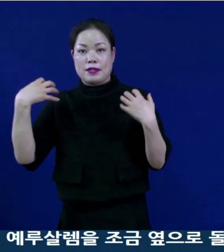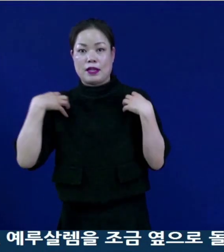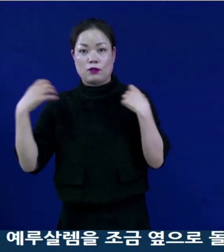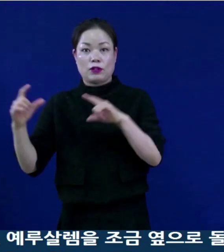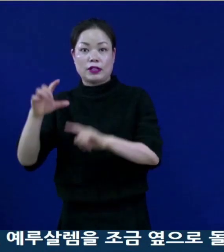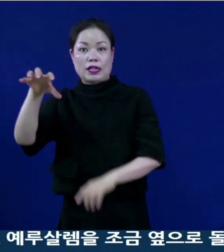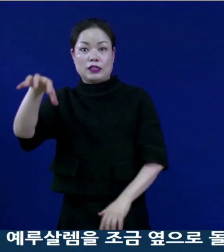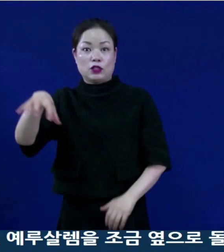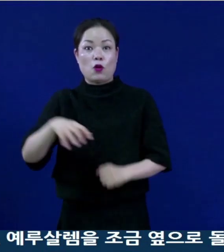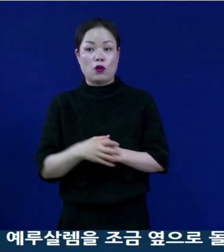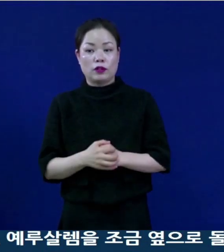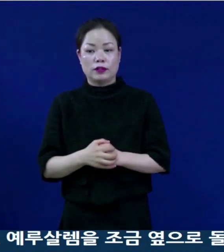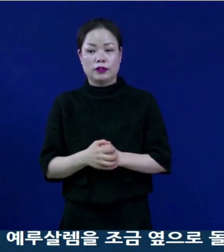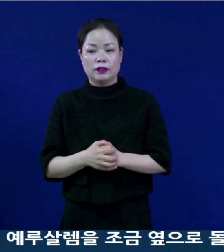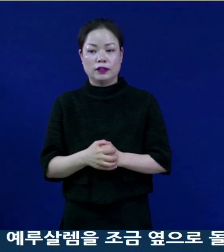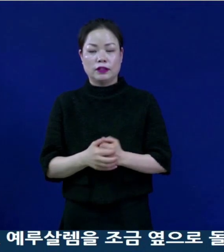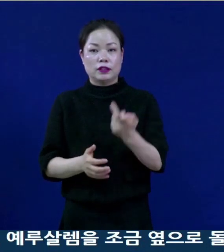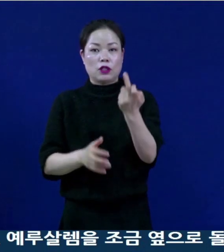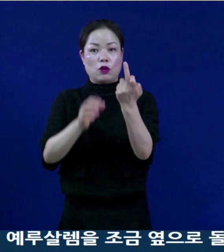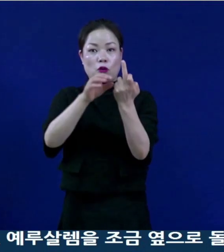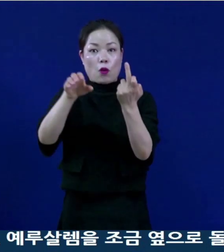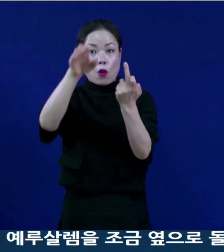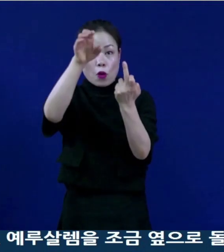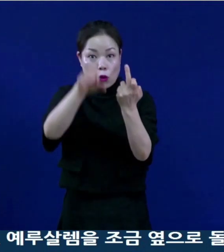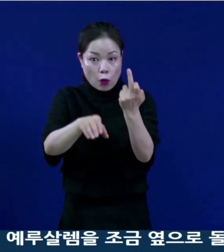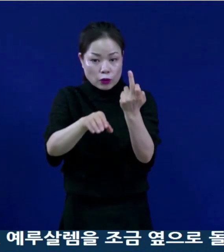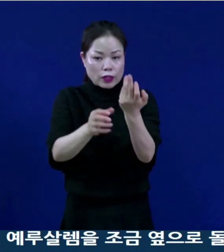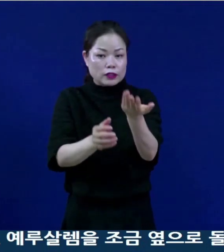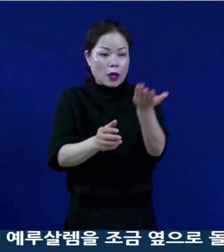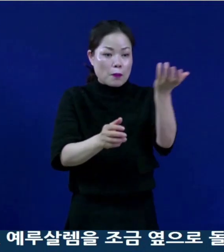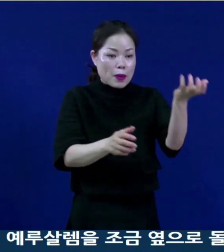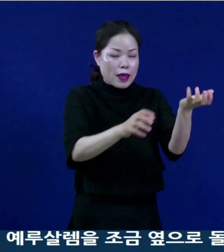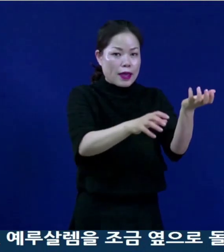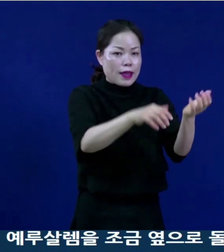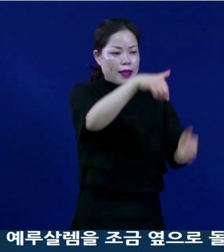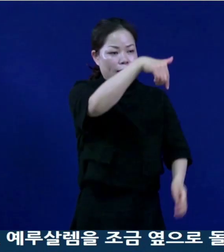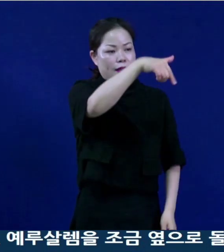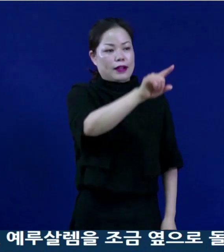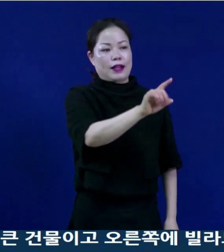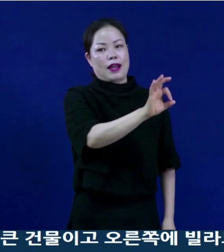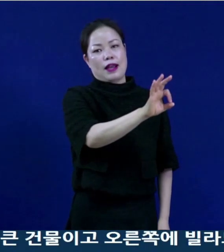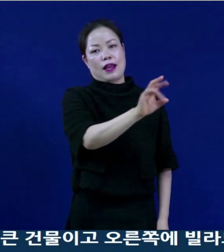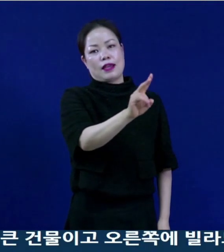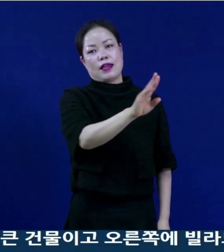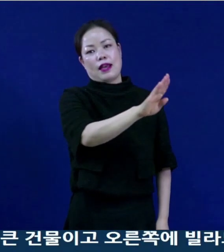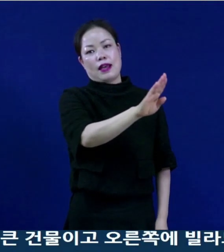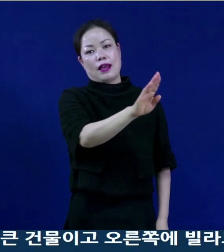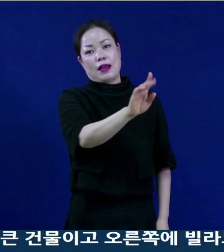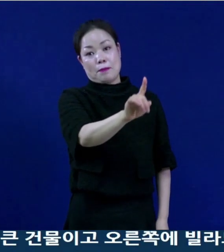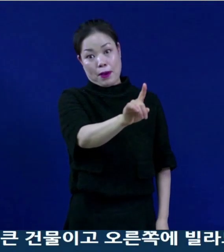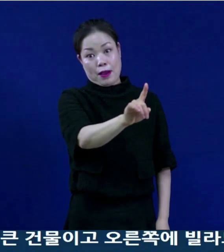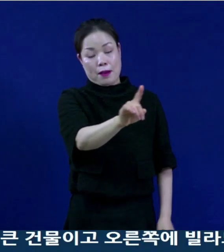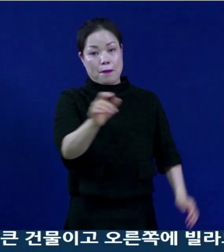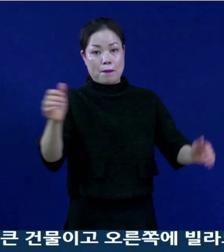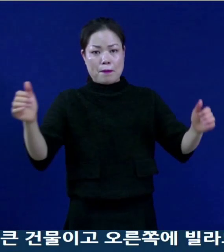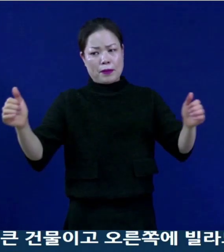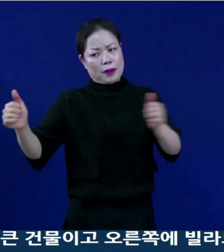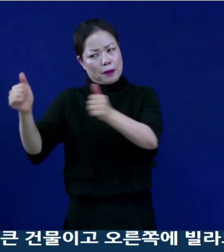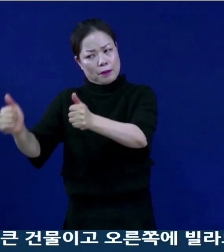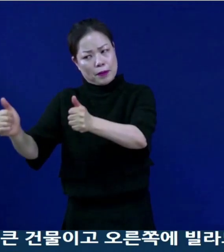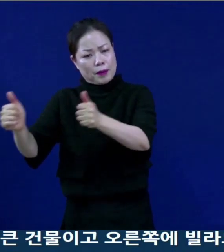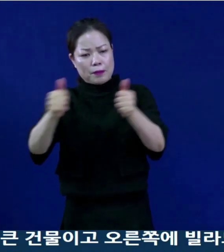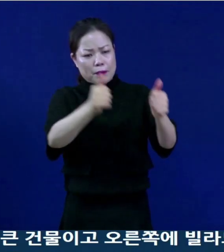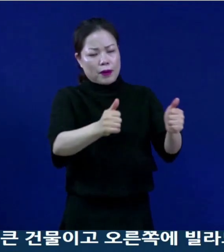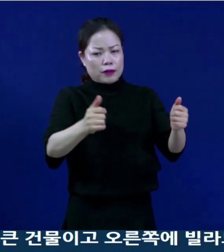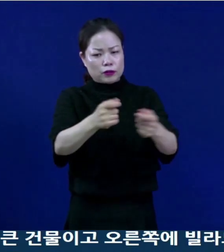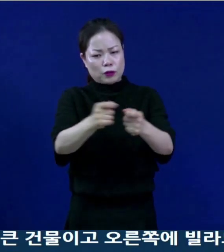곳이고요. 그 옆에 이제 골고타도 보이고 그다음 옆으로 가면 가야바 안나스의 법정 제법 거리에 떨어져 있죠. 빨간